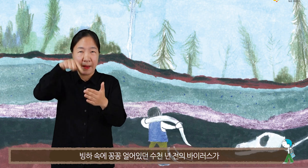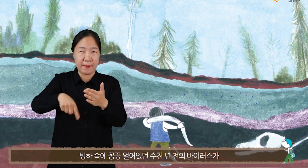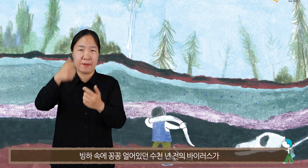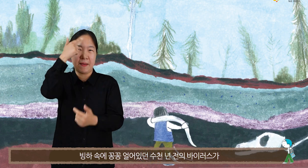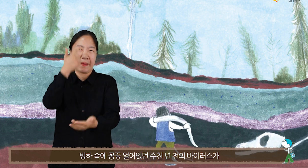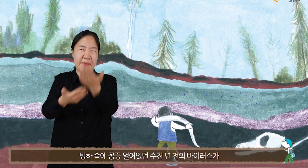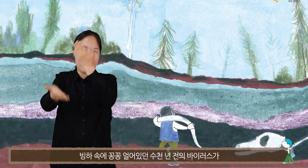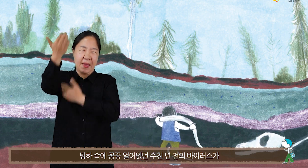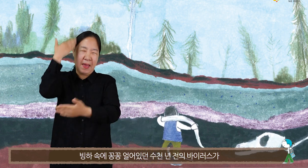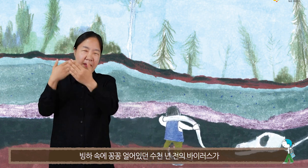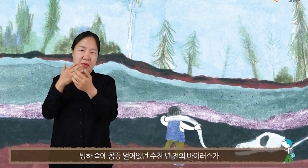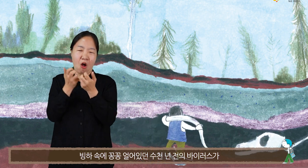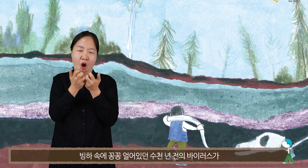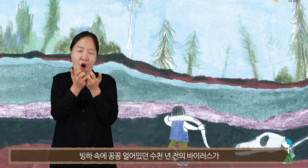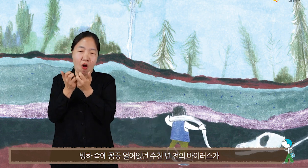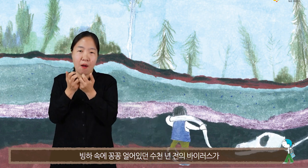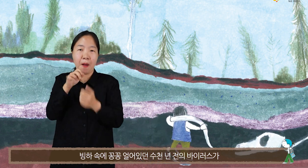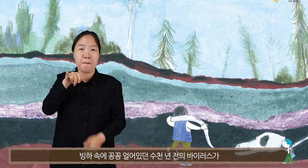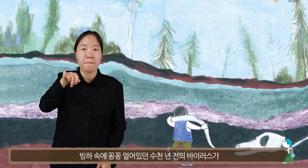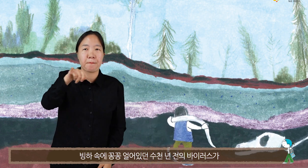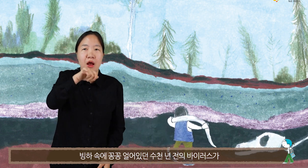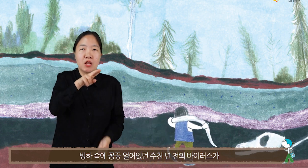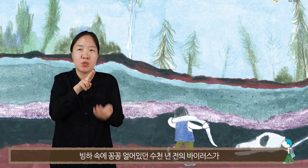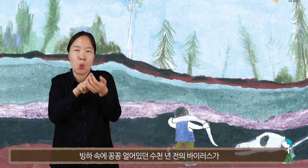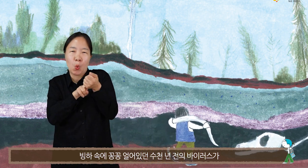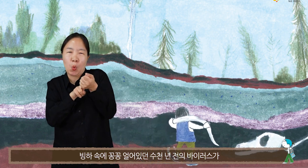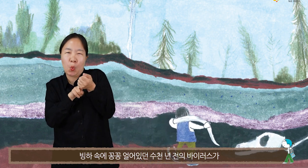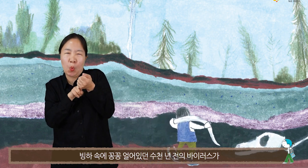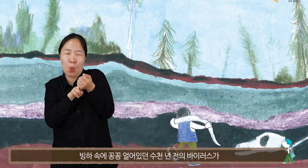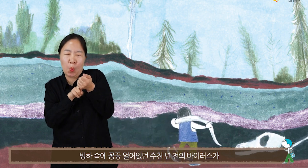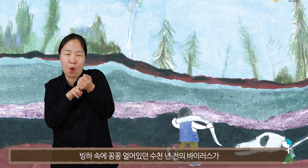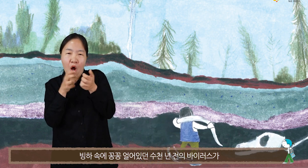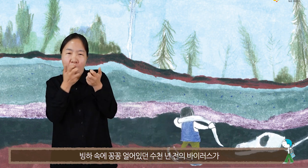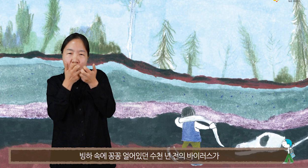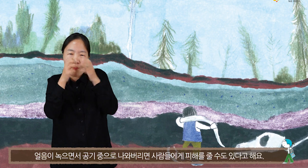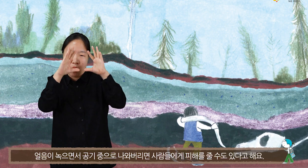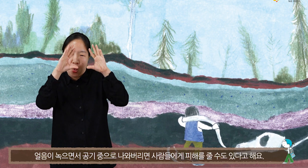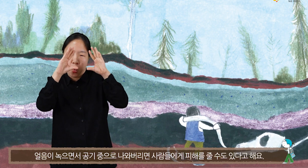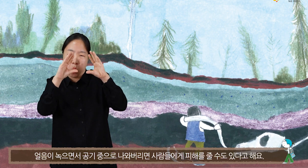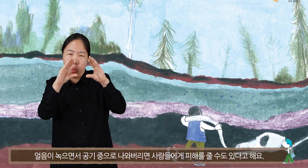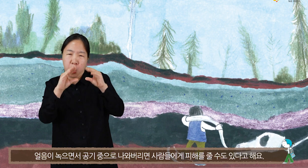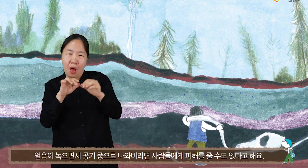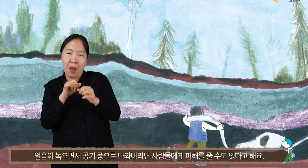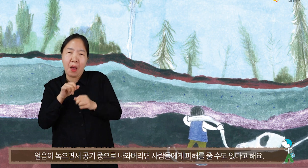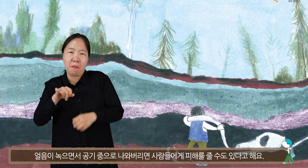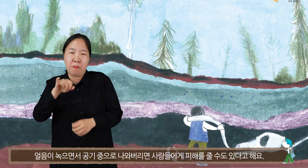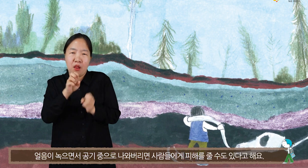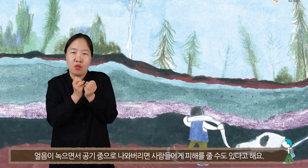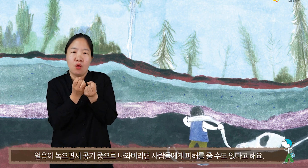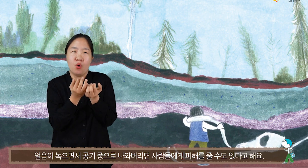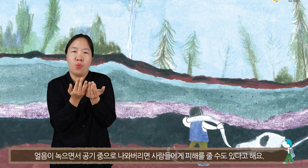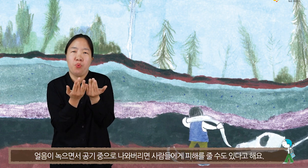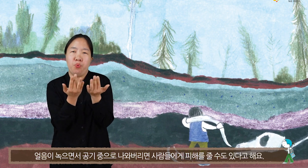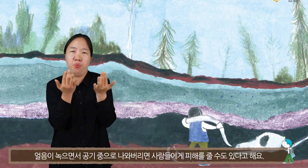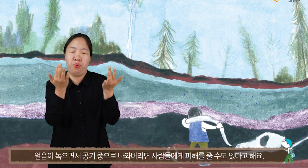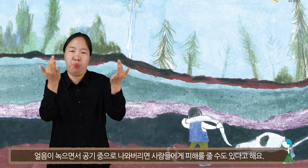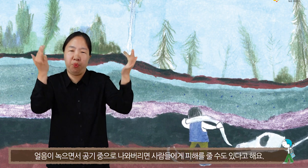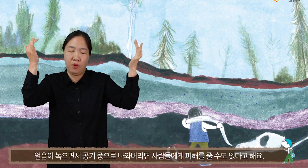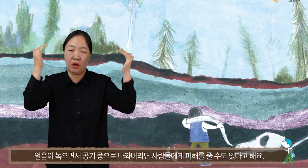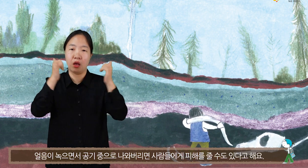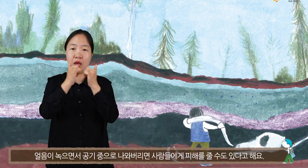빙하 속에 꽁꽁 얼어있던 수천 년 전의 바이러스가 얼음이 녹으면서 공기